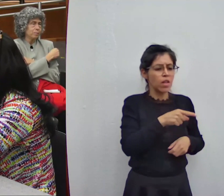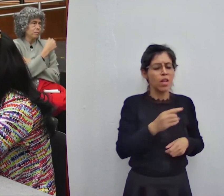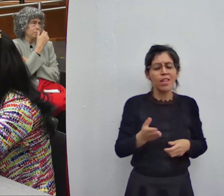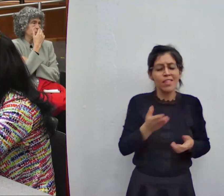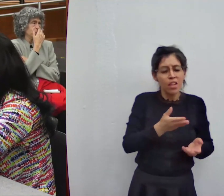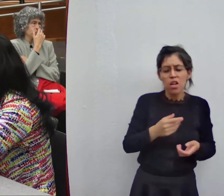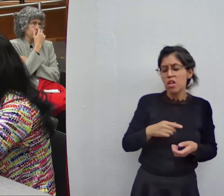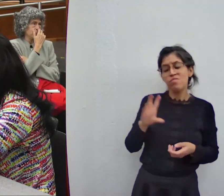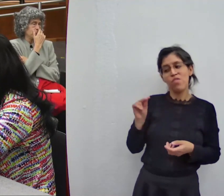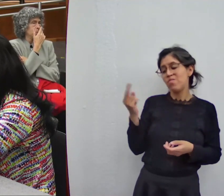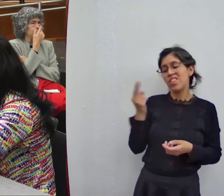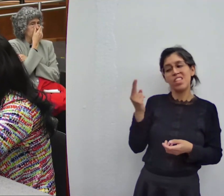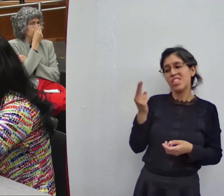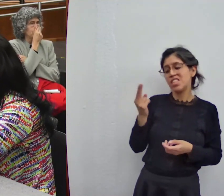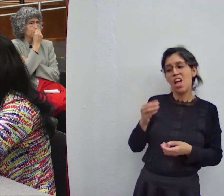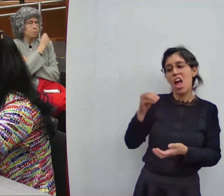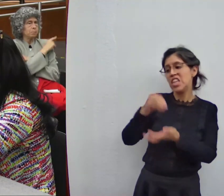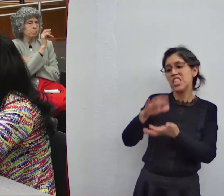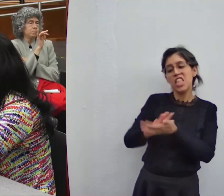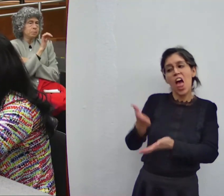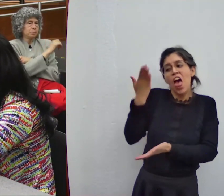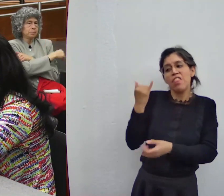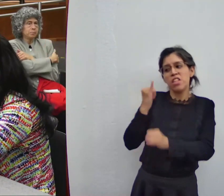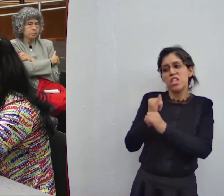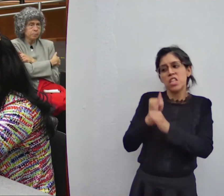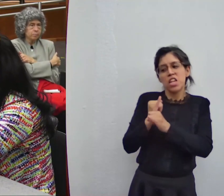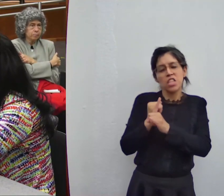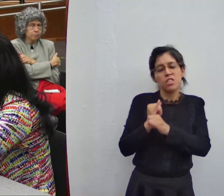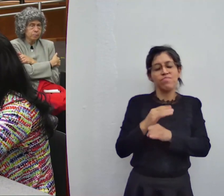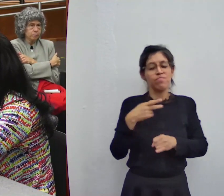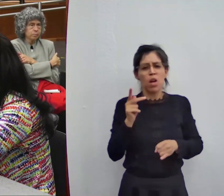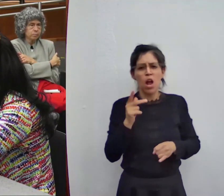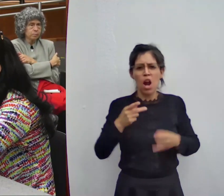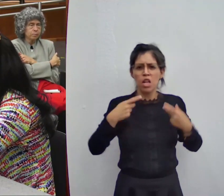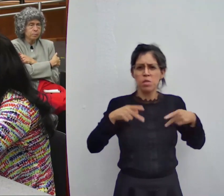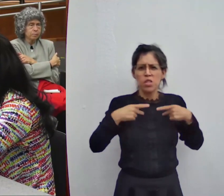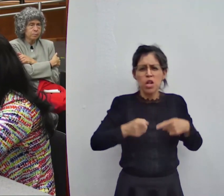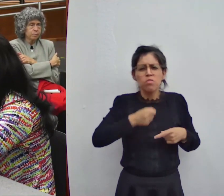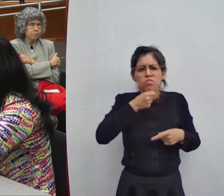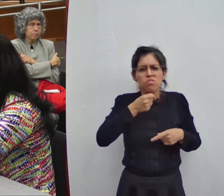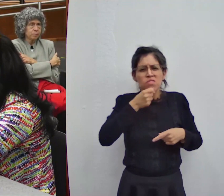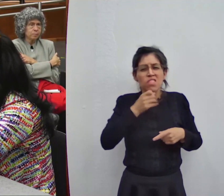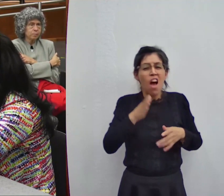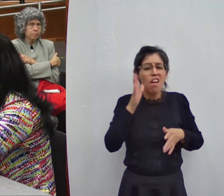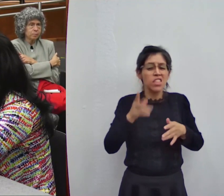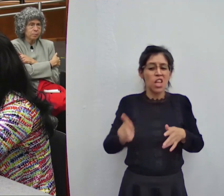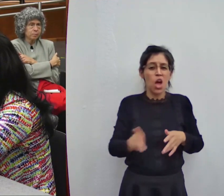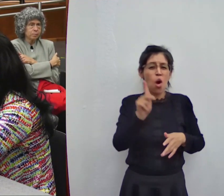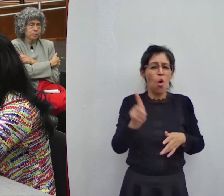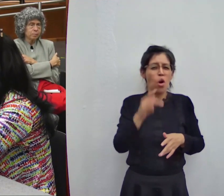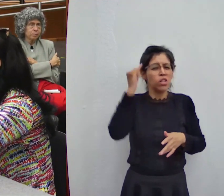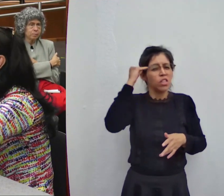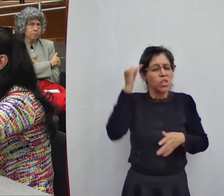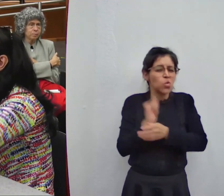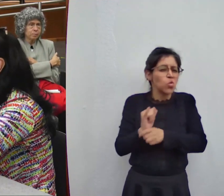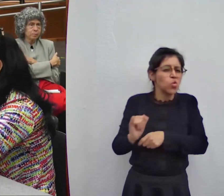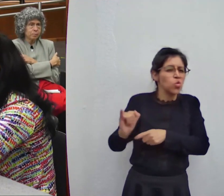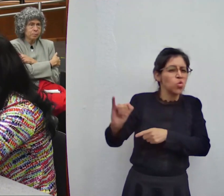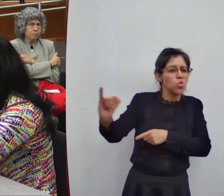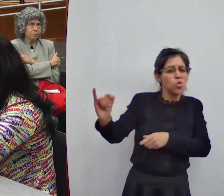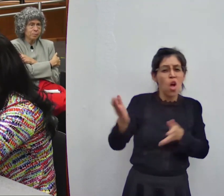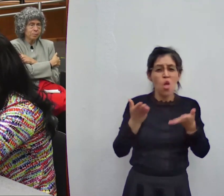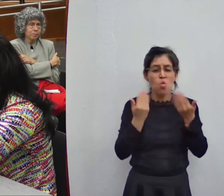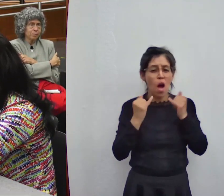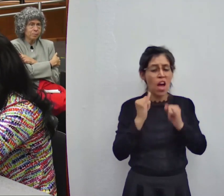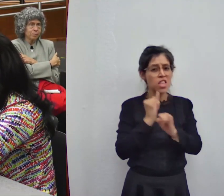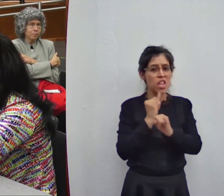gente viene de pueblitos bien lejos, tomando muchos camiones, esto, el otro, y no pueden sacar la cita por internet. Y los hacen